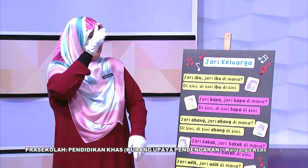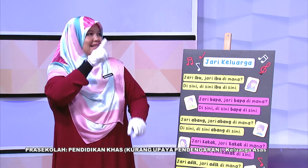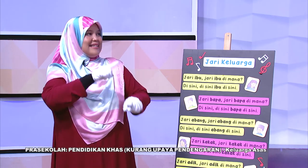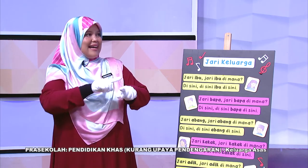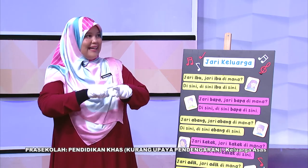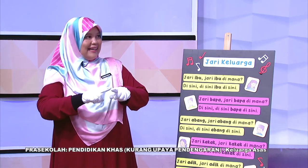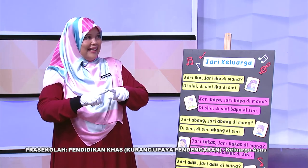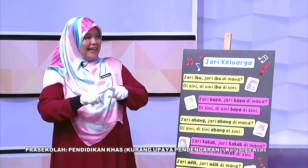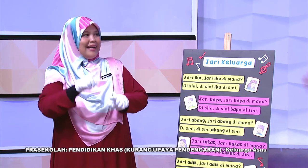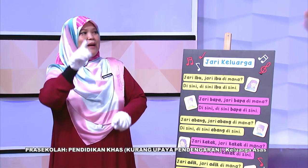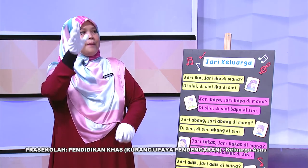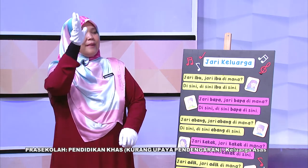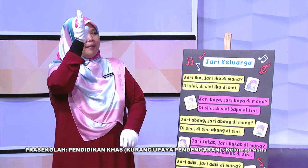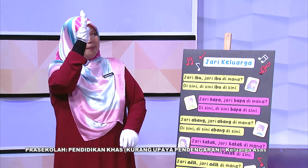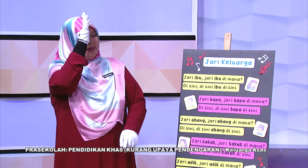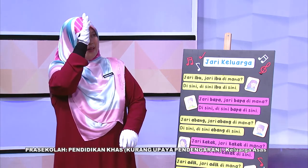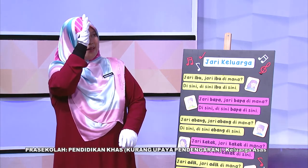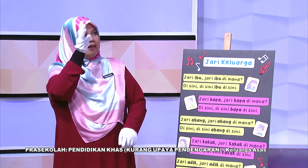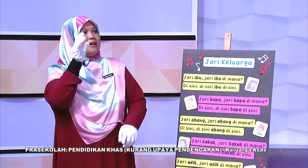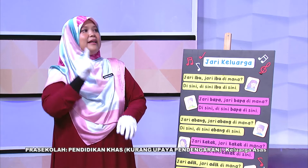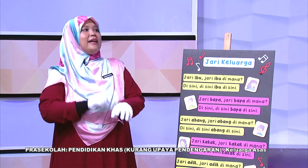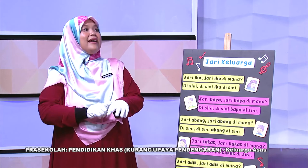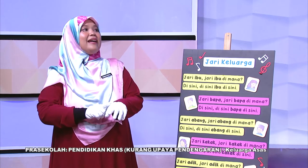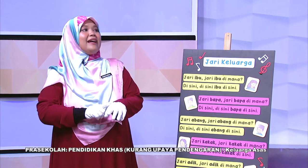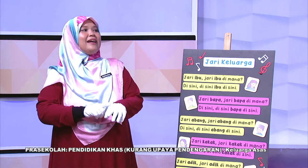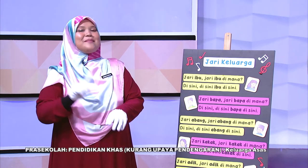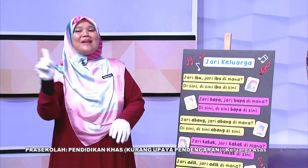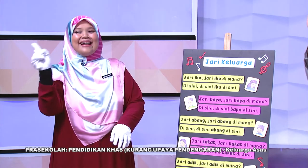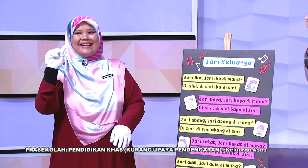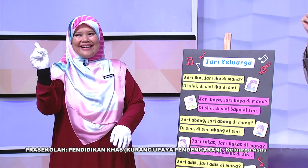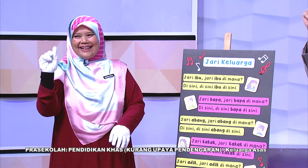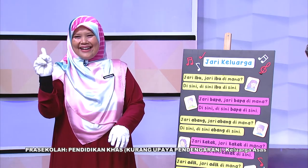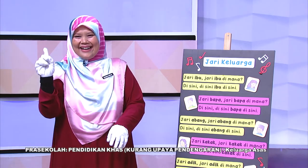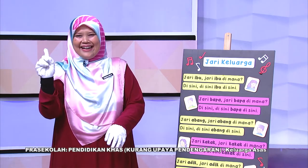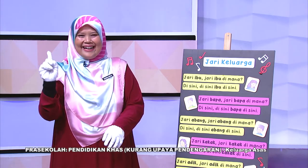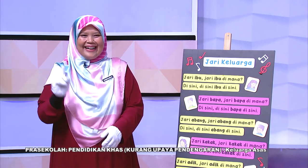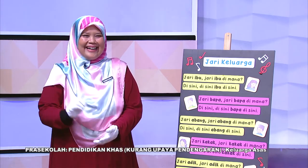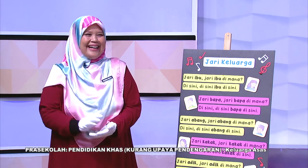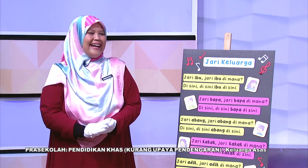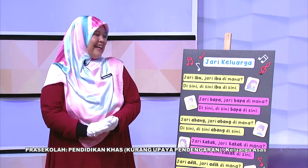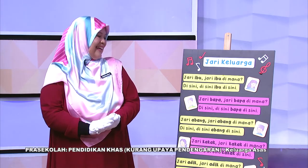jari Baba di Money Money hhgg